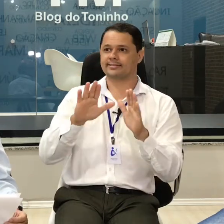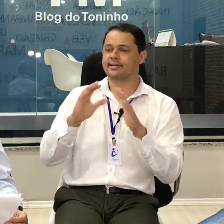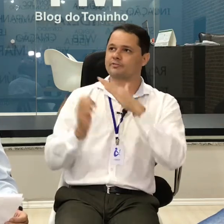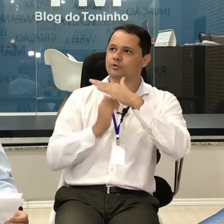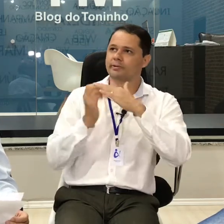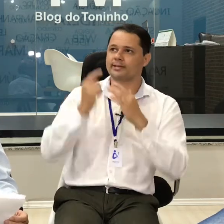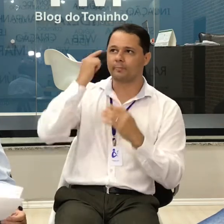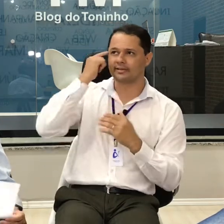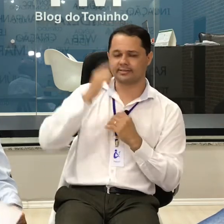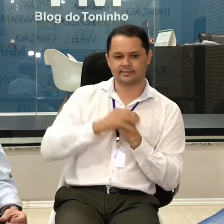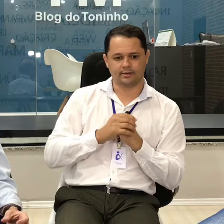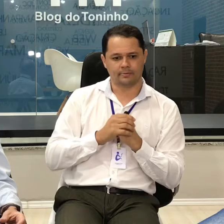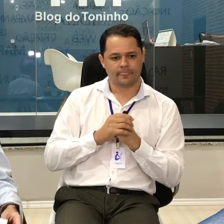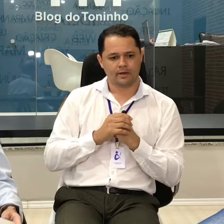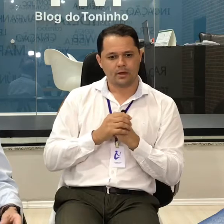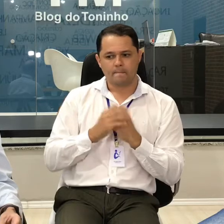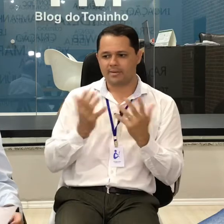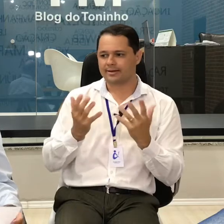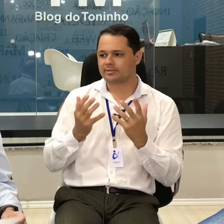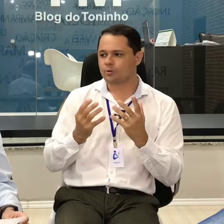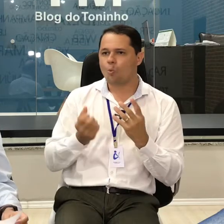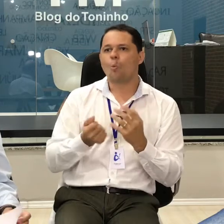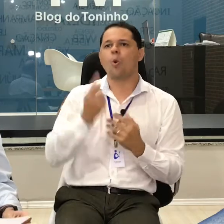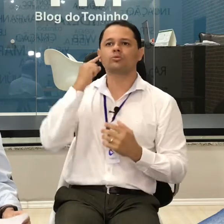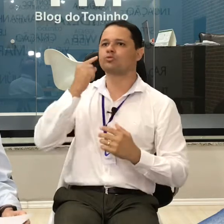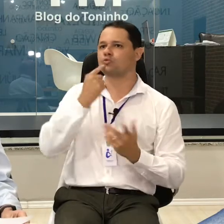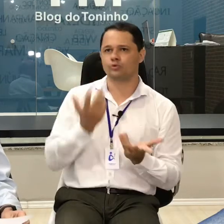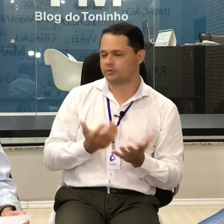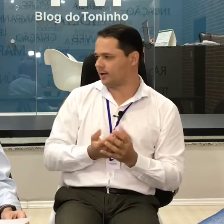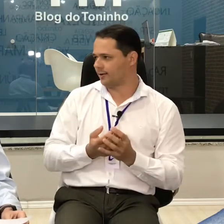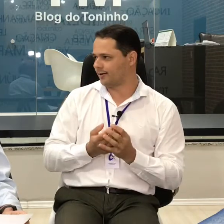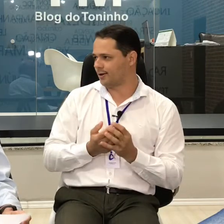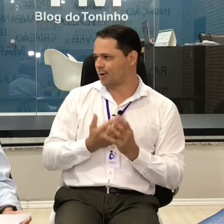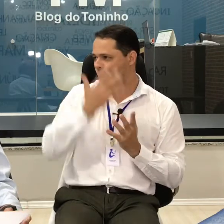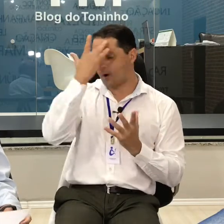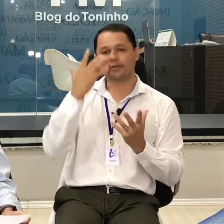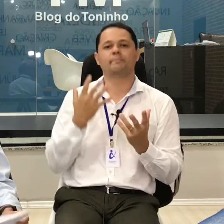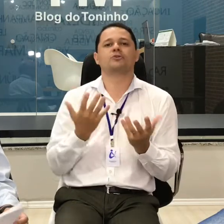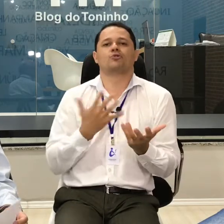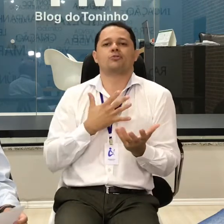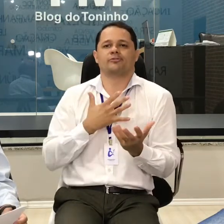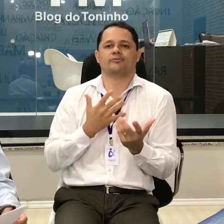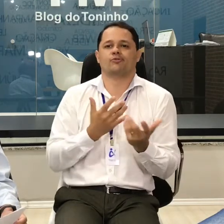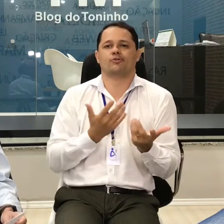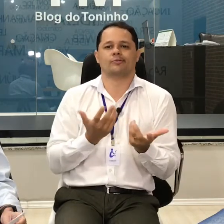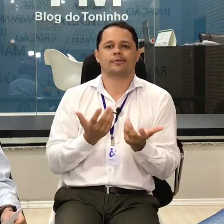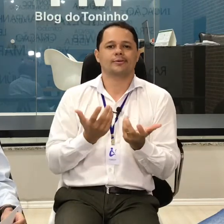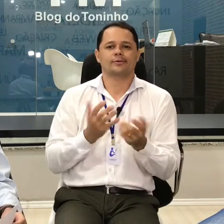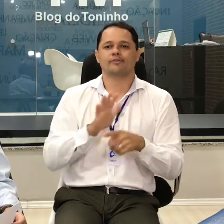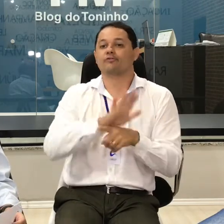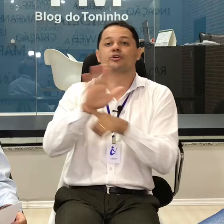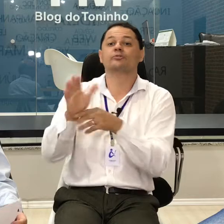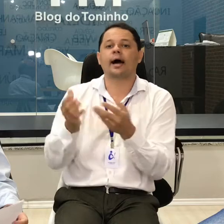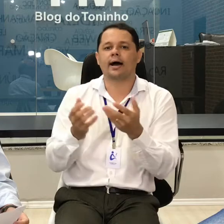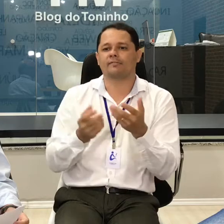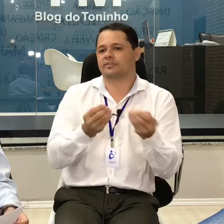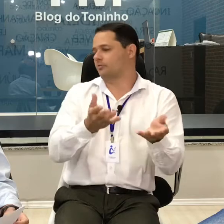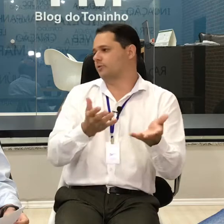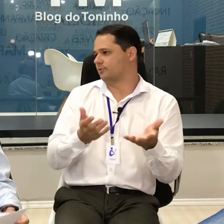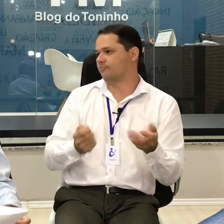às vezes o empresário pensa assim, mas quantos surdos tem? Quantas pessoas eu vou ajudar fazendo isso? Eu vou